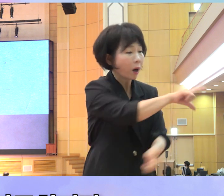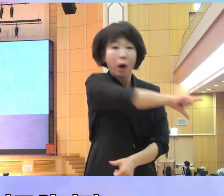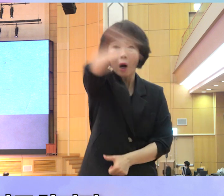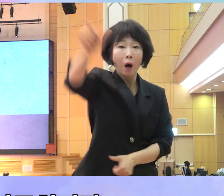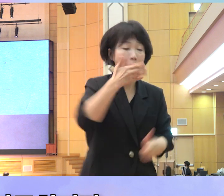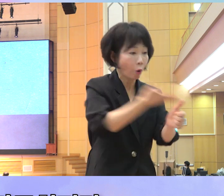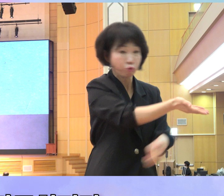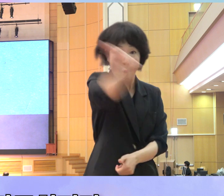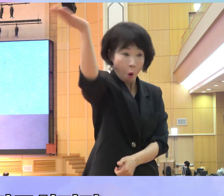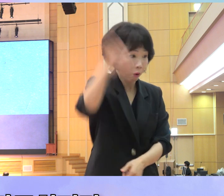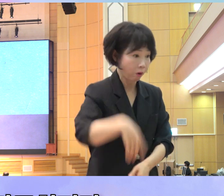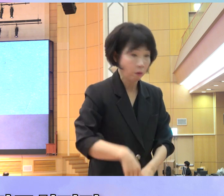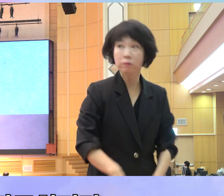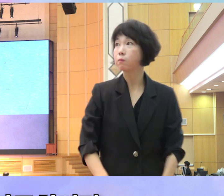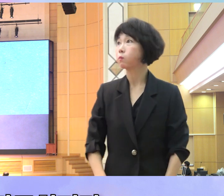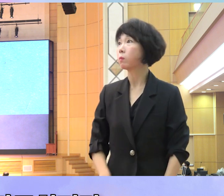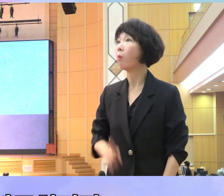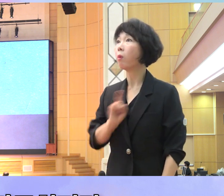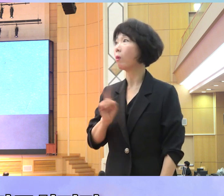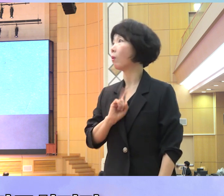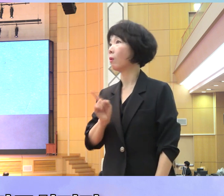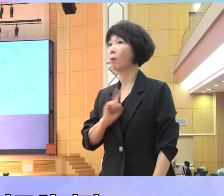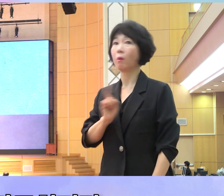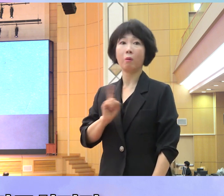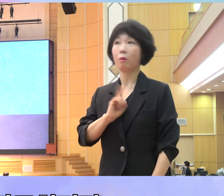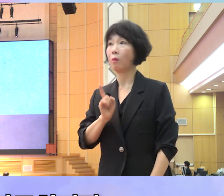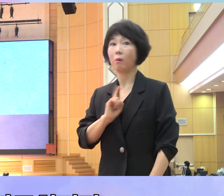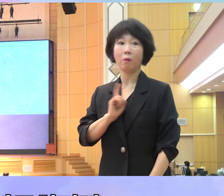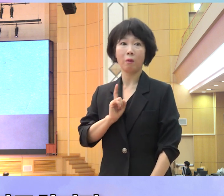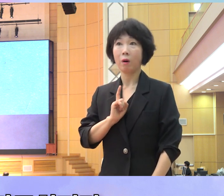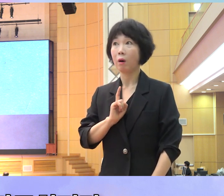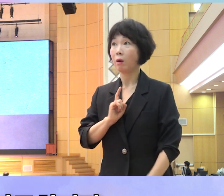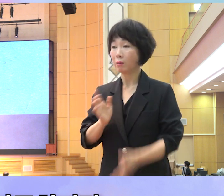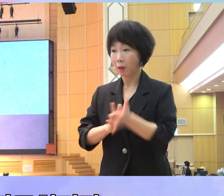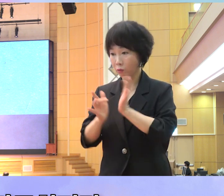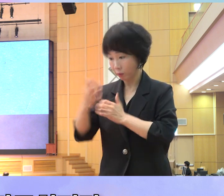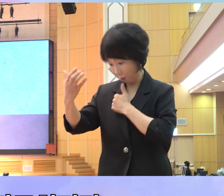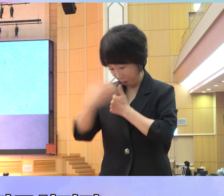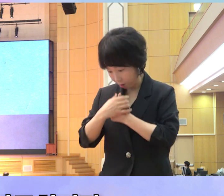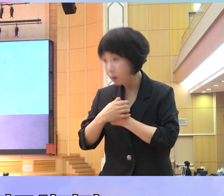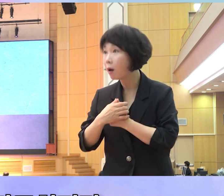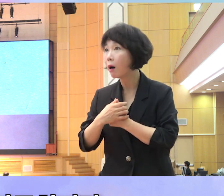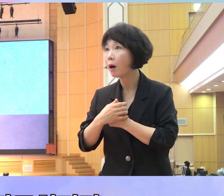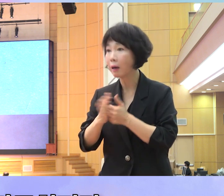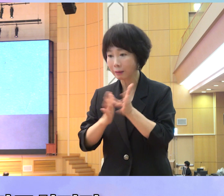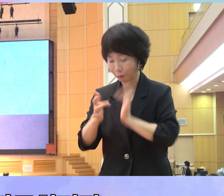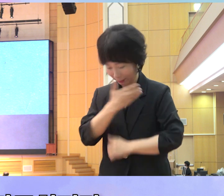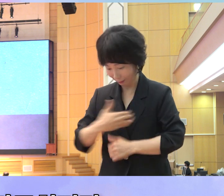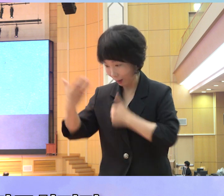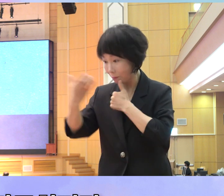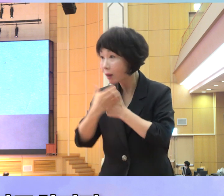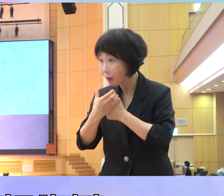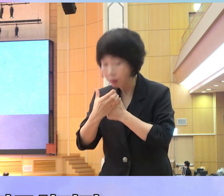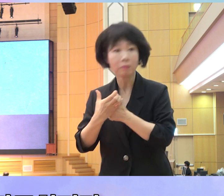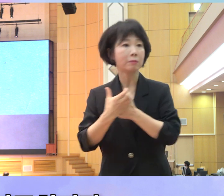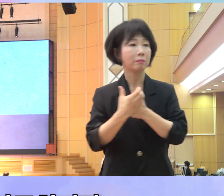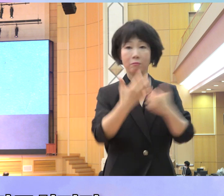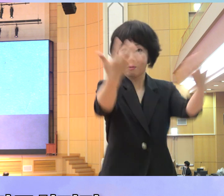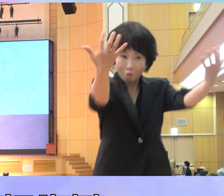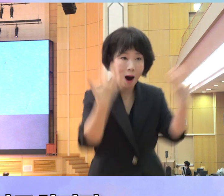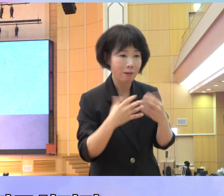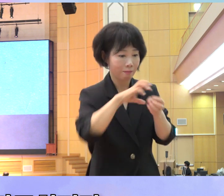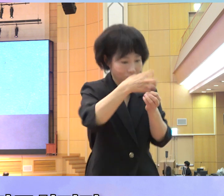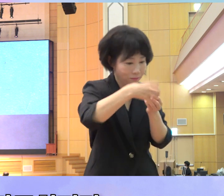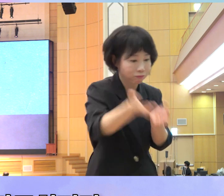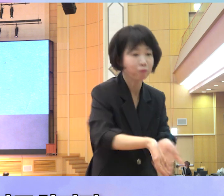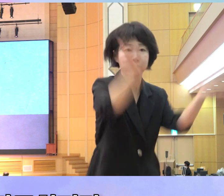생겼어요. 그걸 떼어서 예수님이 직접 줄 수 있음에도 불구하고 떼어서 뭘 누구 줬어요? 제자들에게 주시니. 제자들이